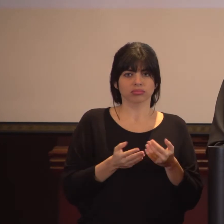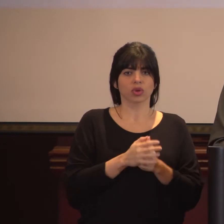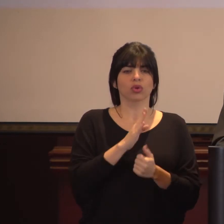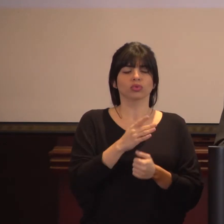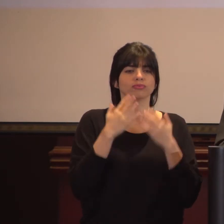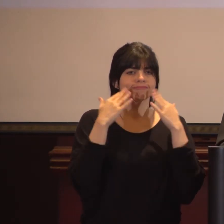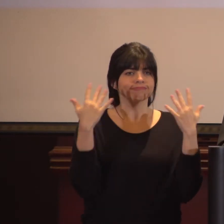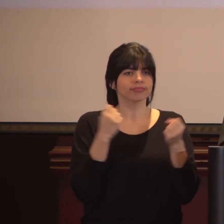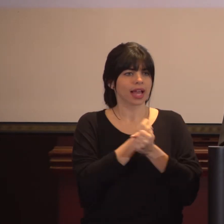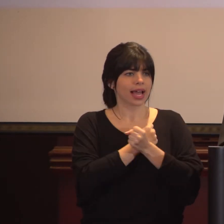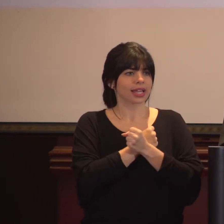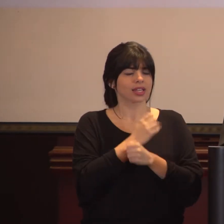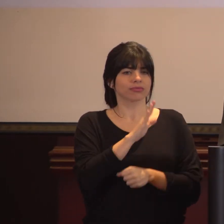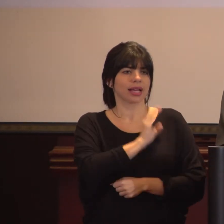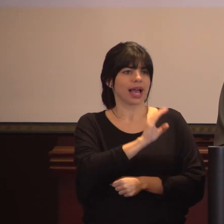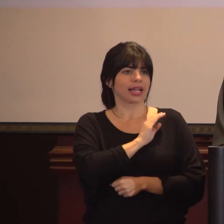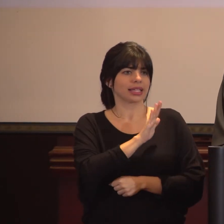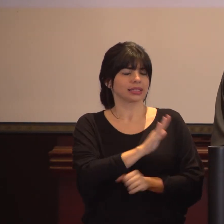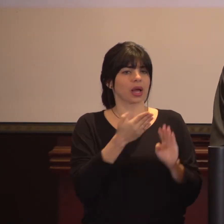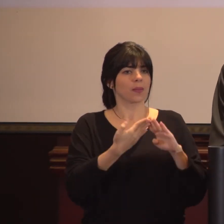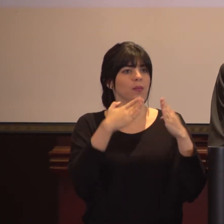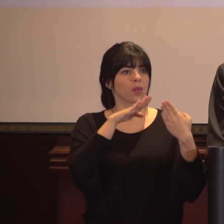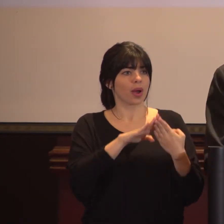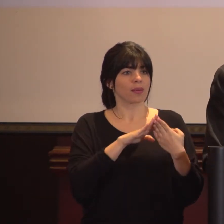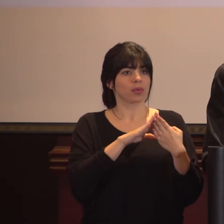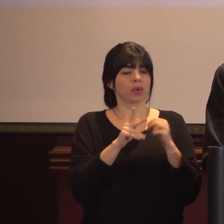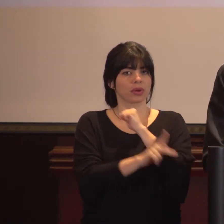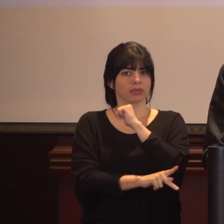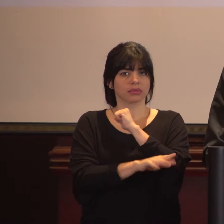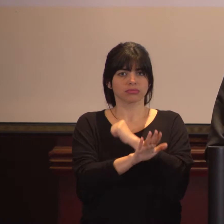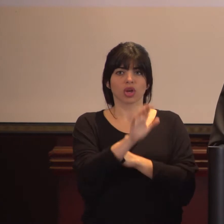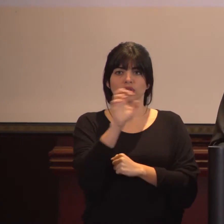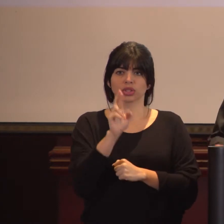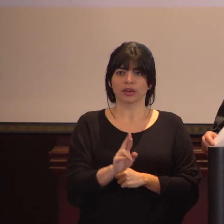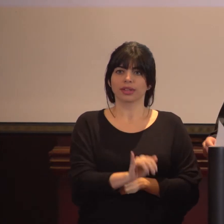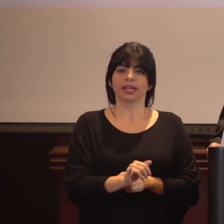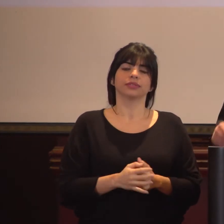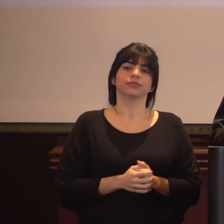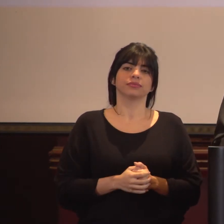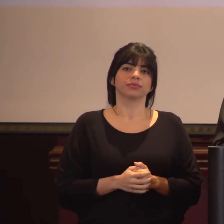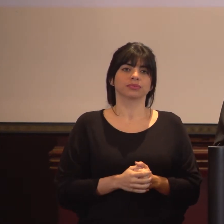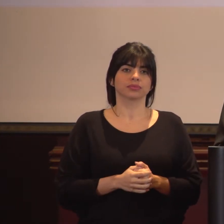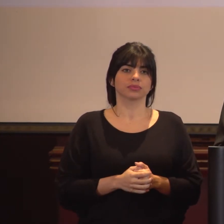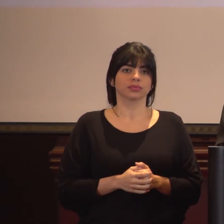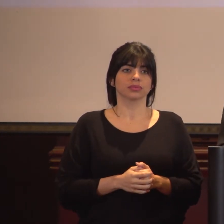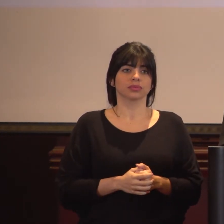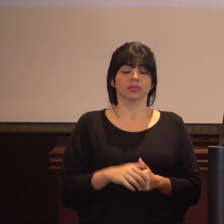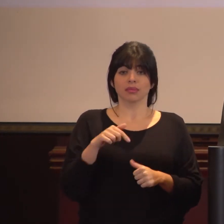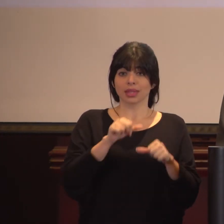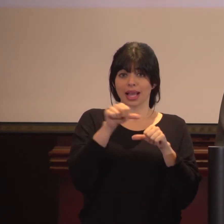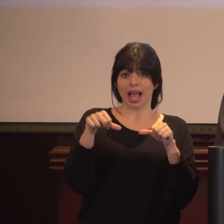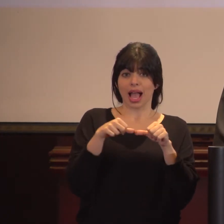hospitalidad y cariño que caracterizan el pueblo y la nación costarricense esta